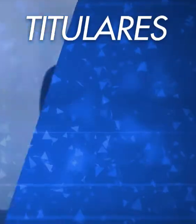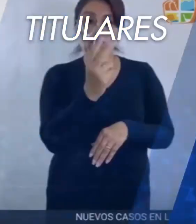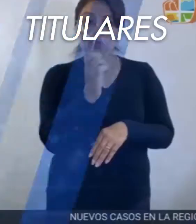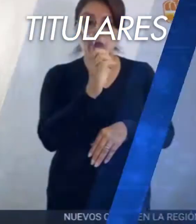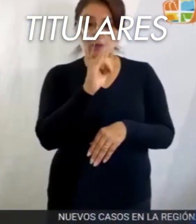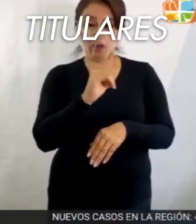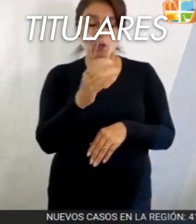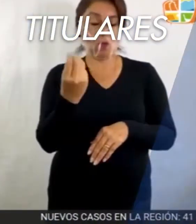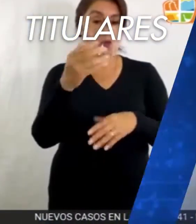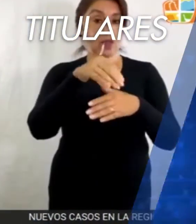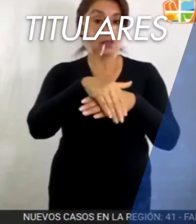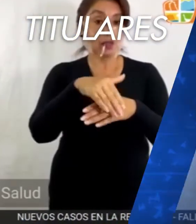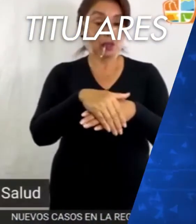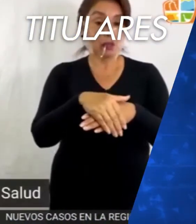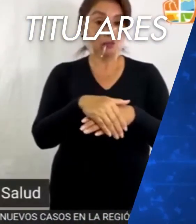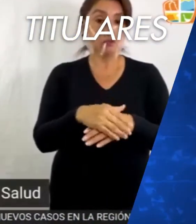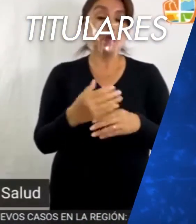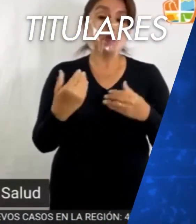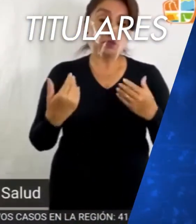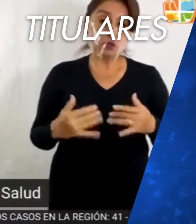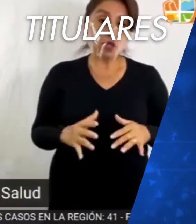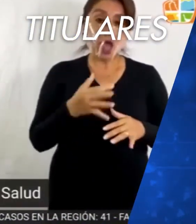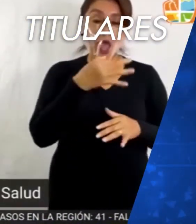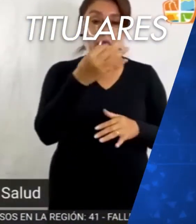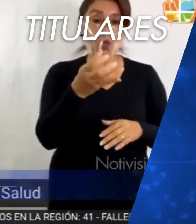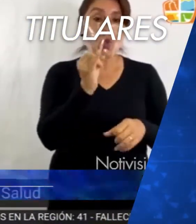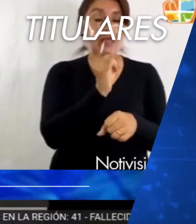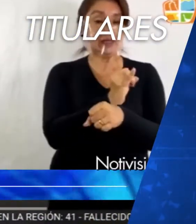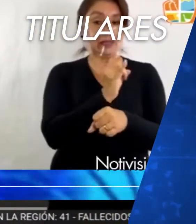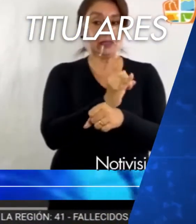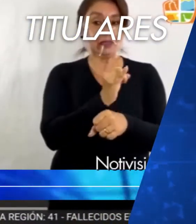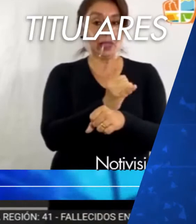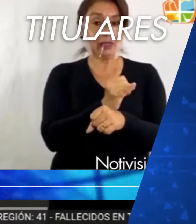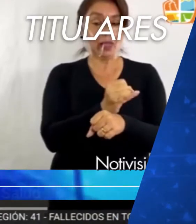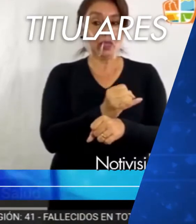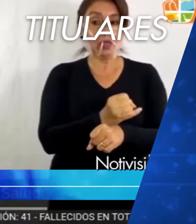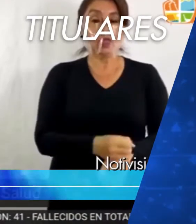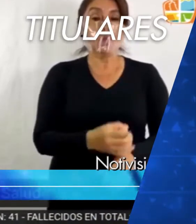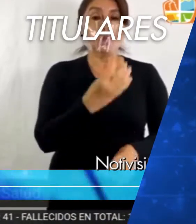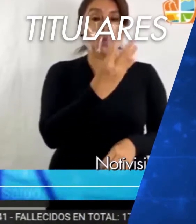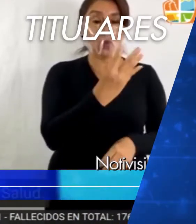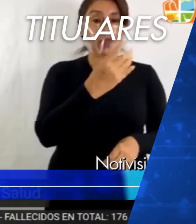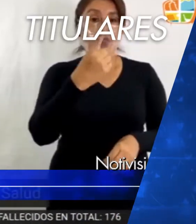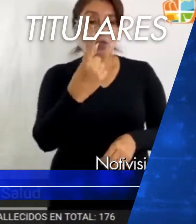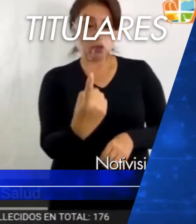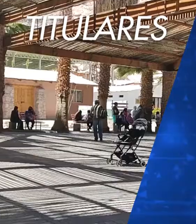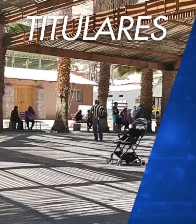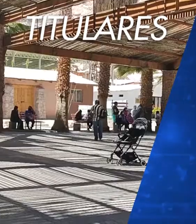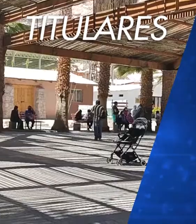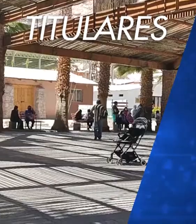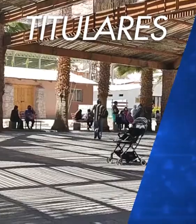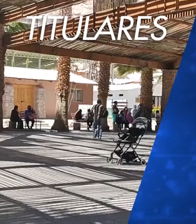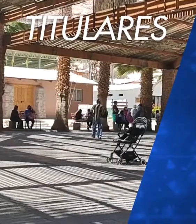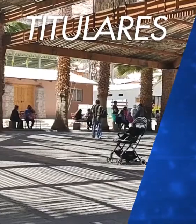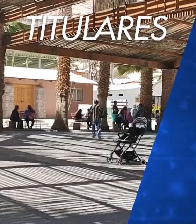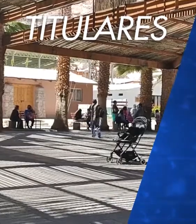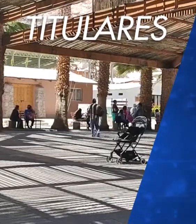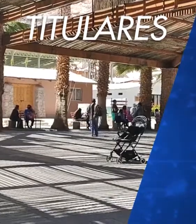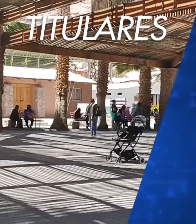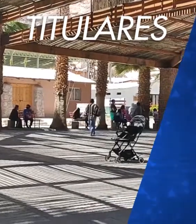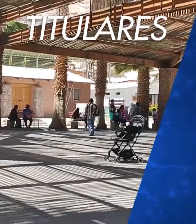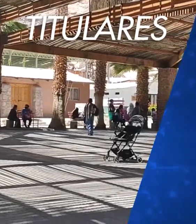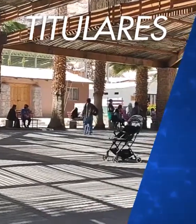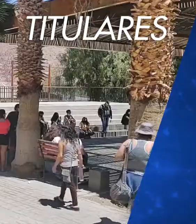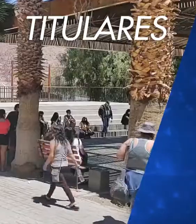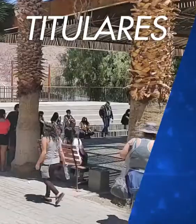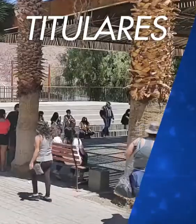41 nuevos casos de COVID positivos se registraron en Arica y Parinacota con una positividad del 5%. La región se